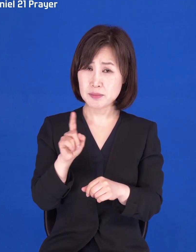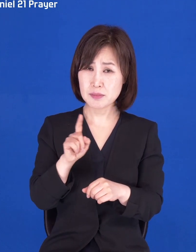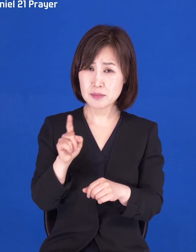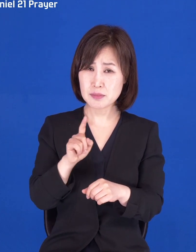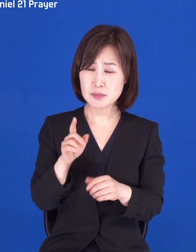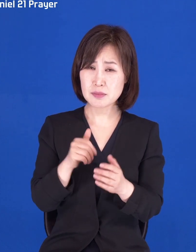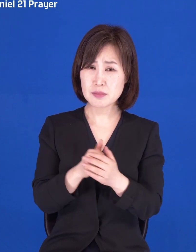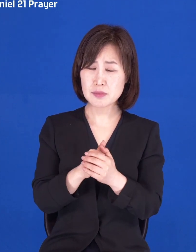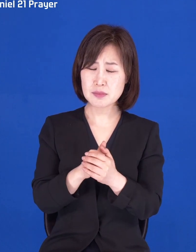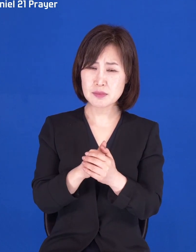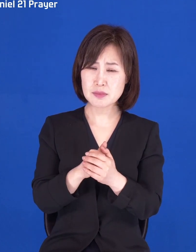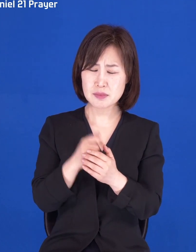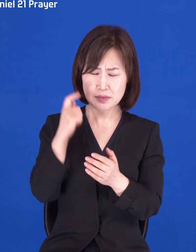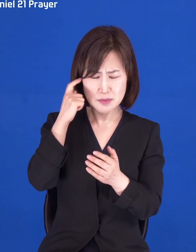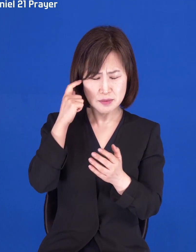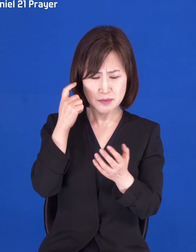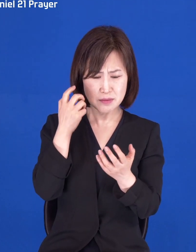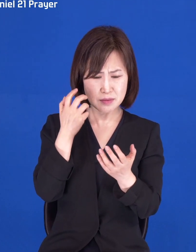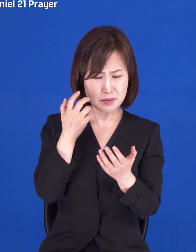큰 충격을 받았습니다.